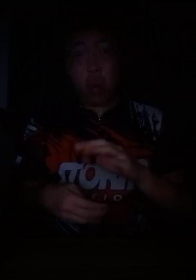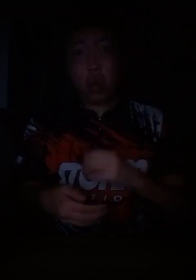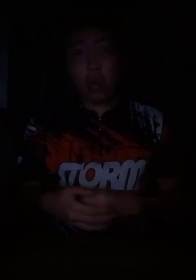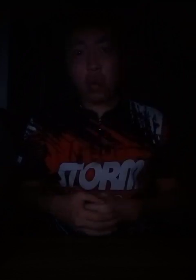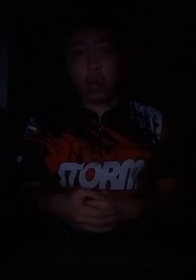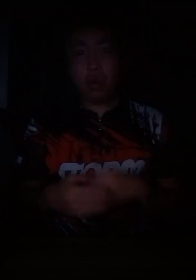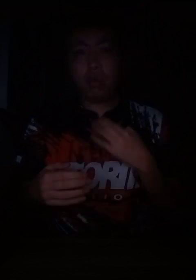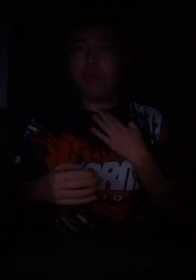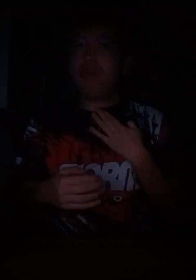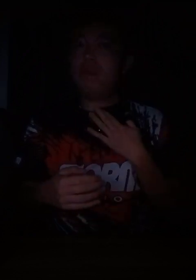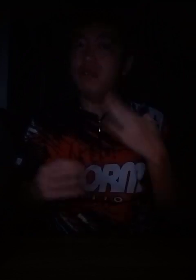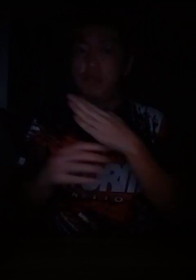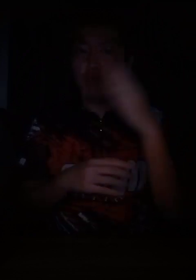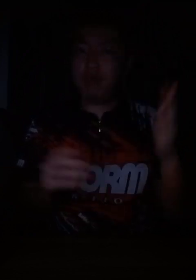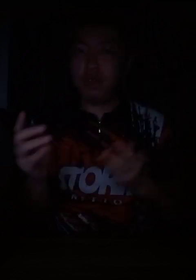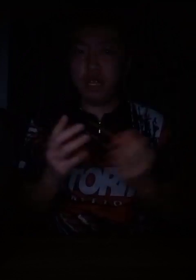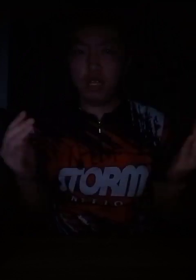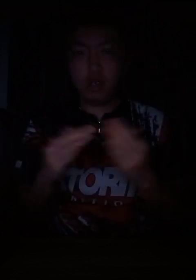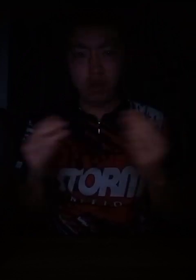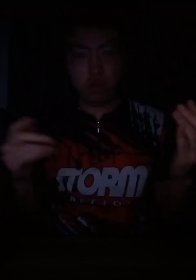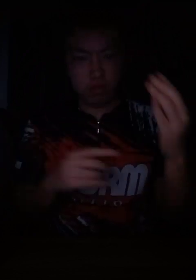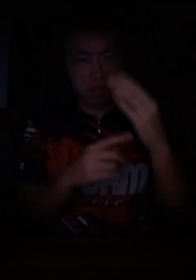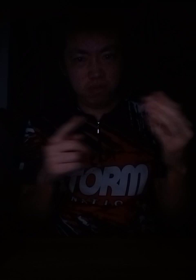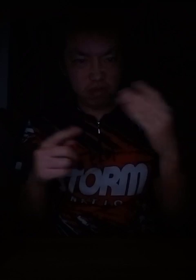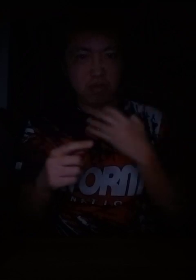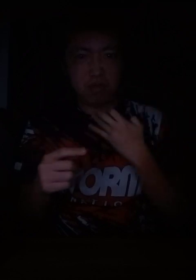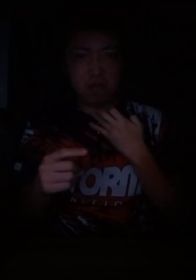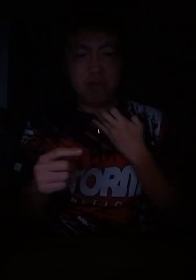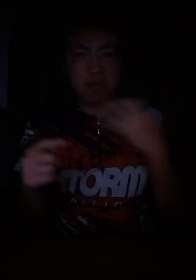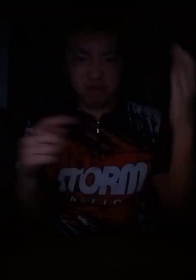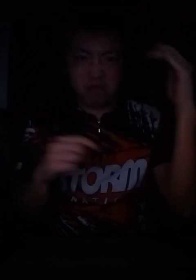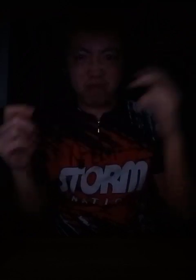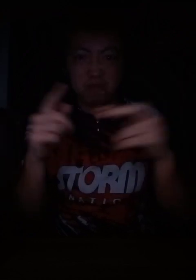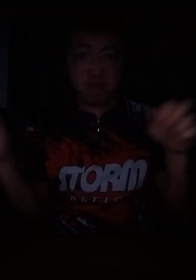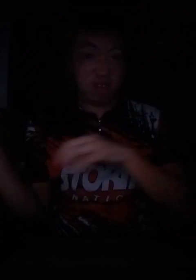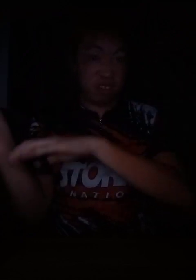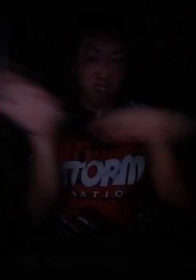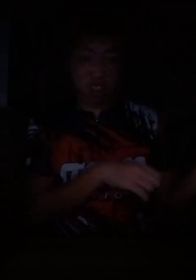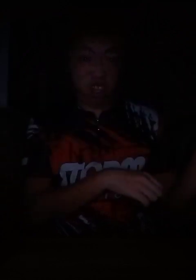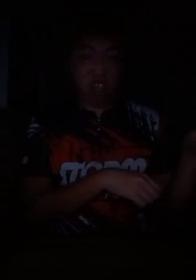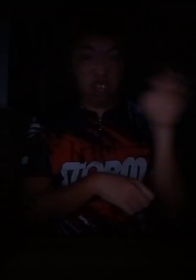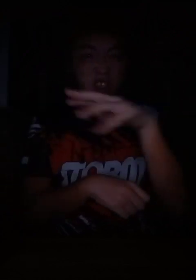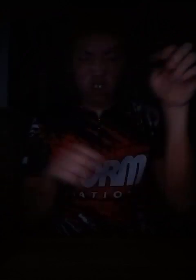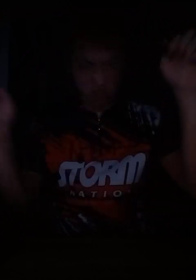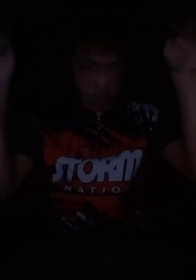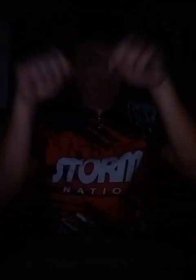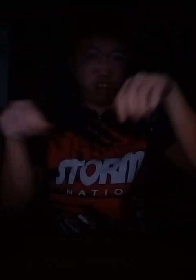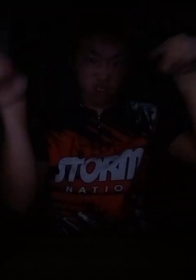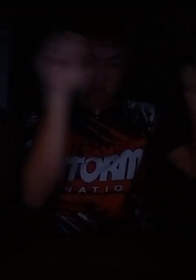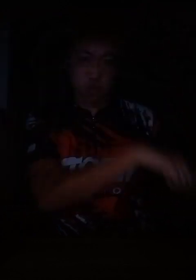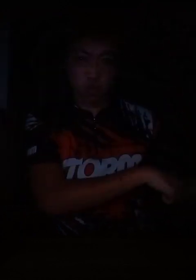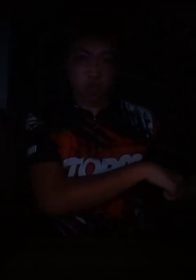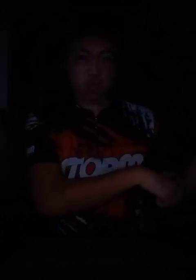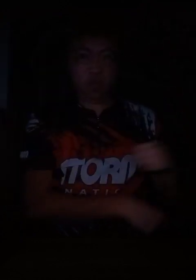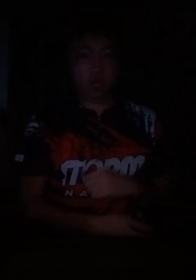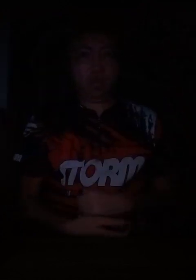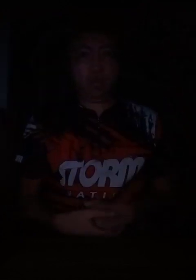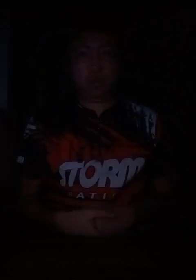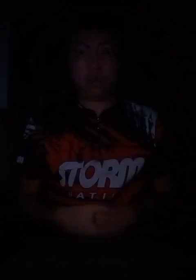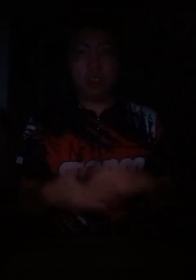실랑이를 벌이던 끝에 A씨는 B씨 머리채를 잡고 버스 밖으로 끌어내 바닥에 내동댕이 칩니다. A씨가